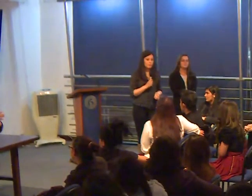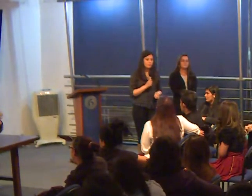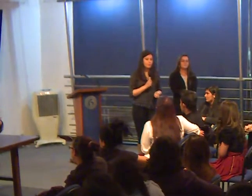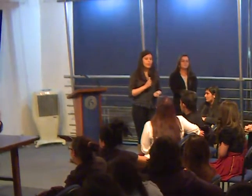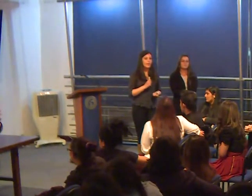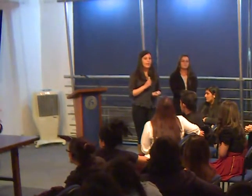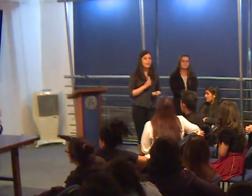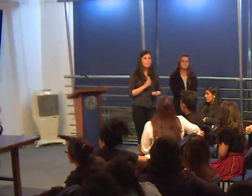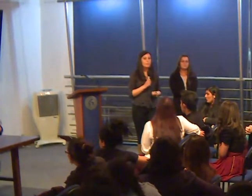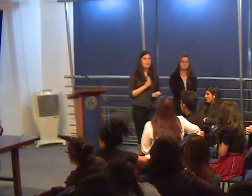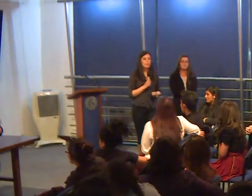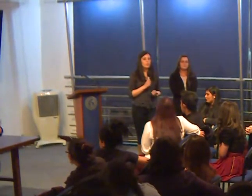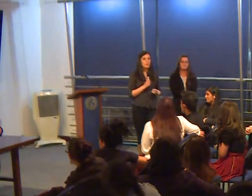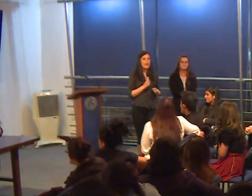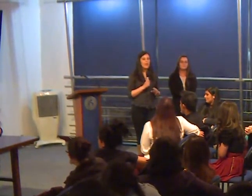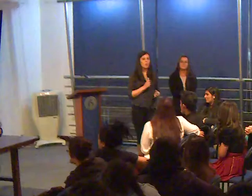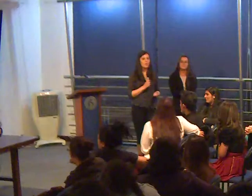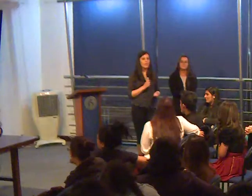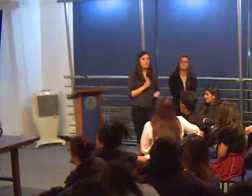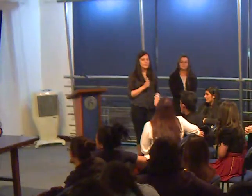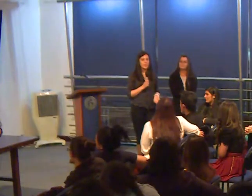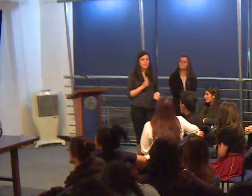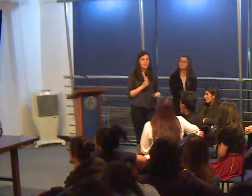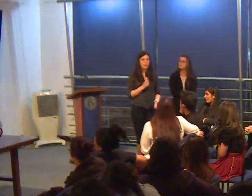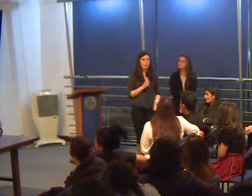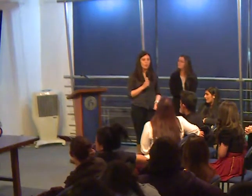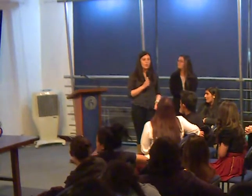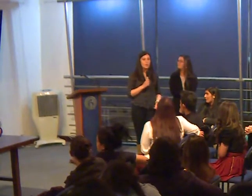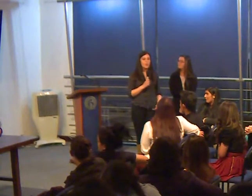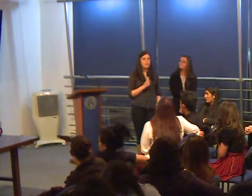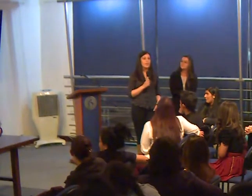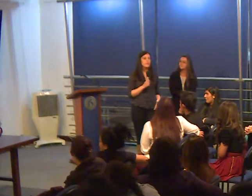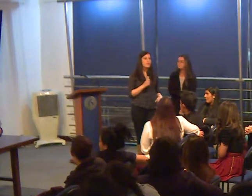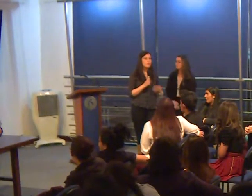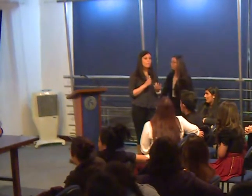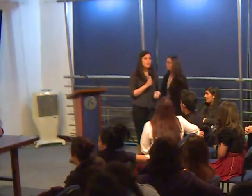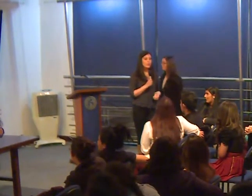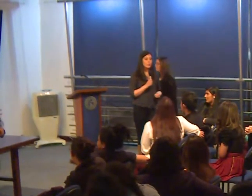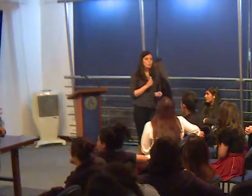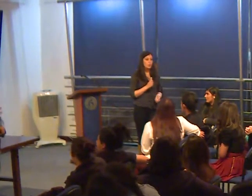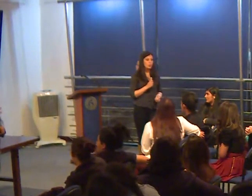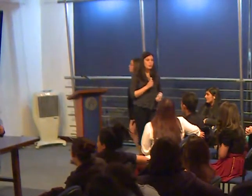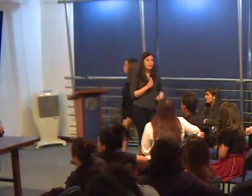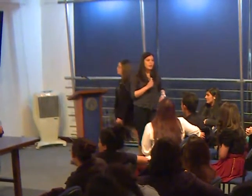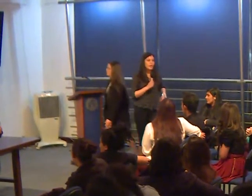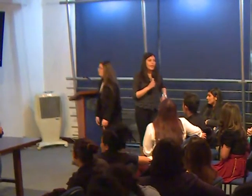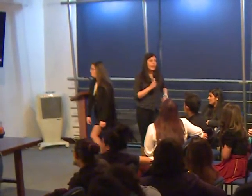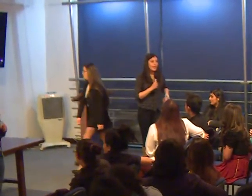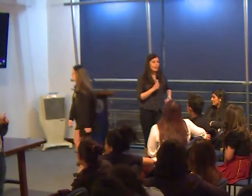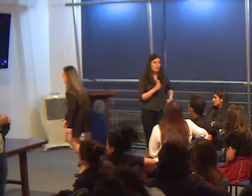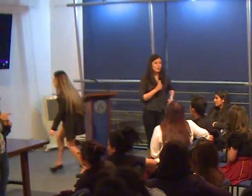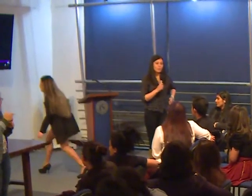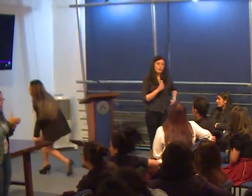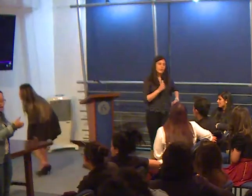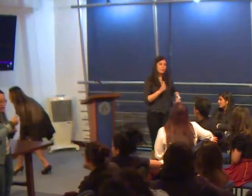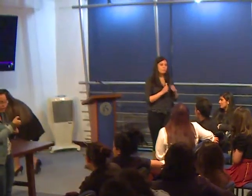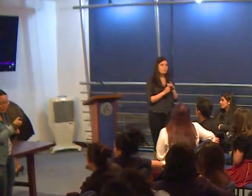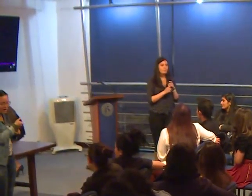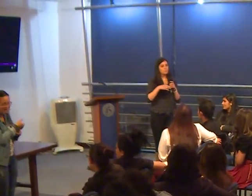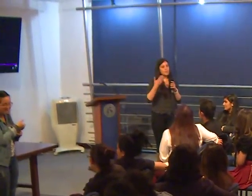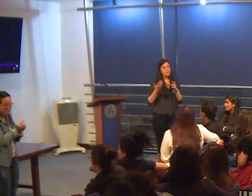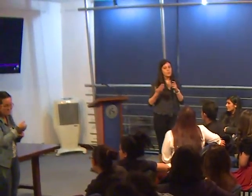hablaba, pero a la hora de hacer el trabajo lo hacía de forma muy autónoma.